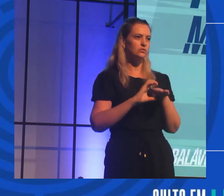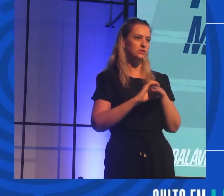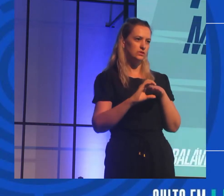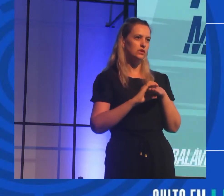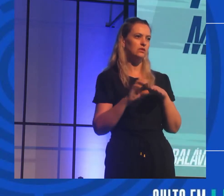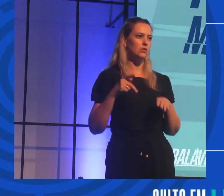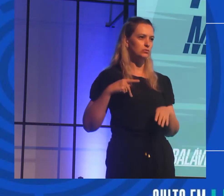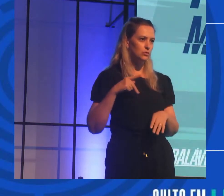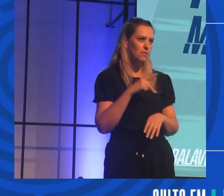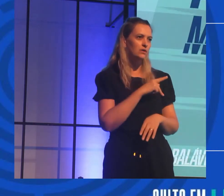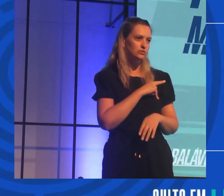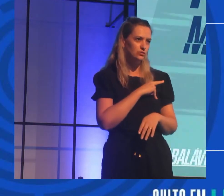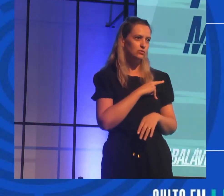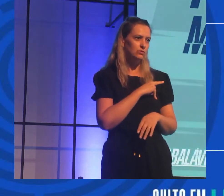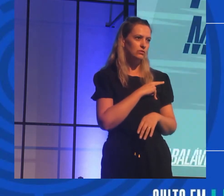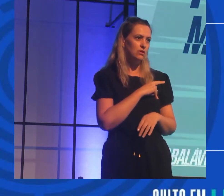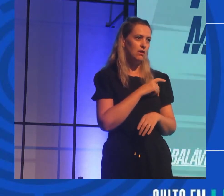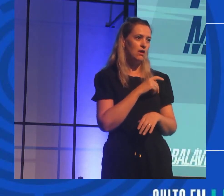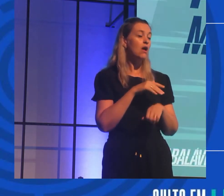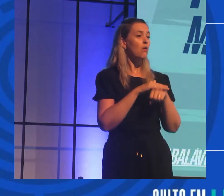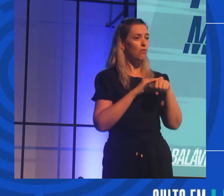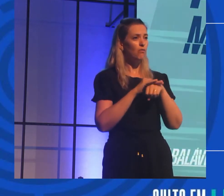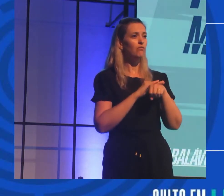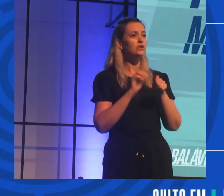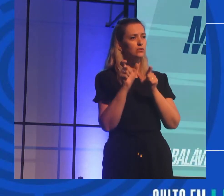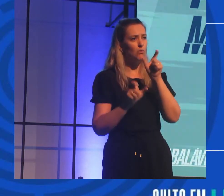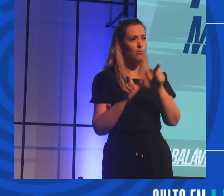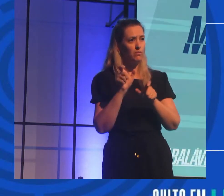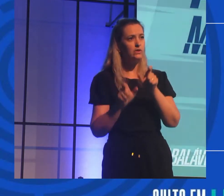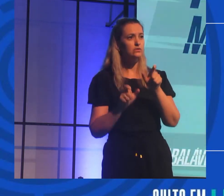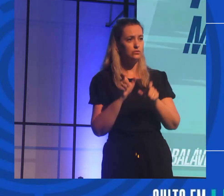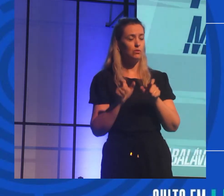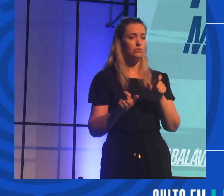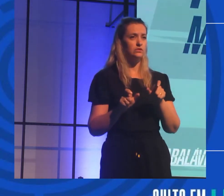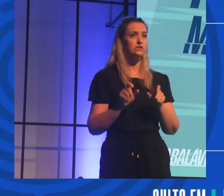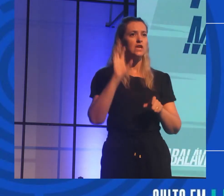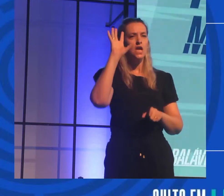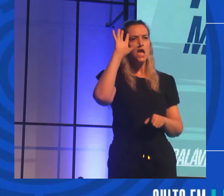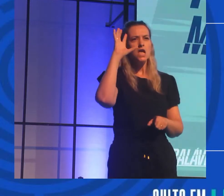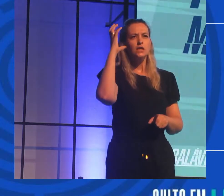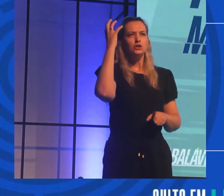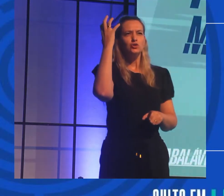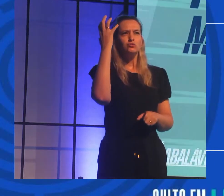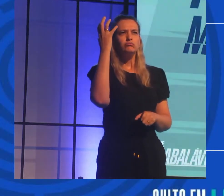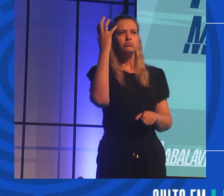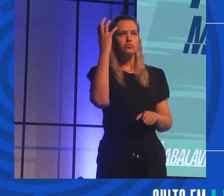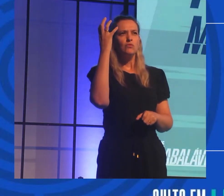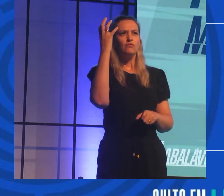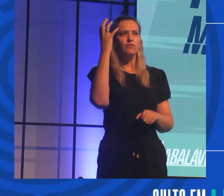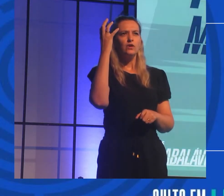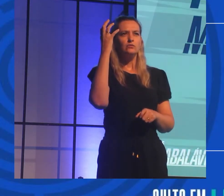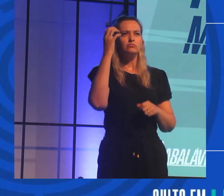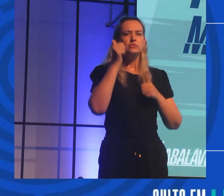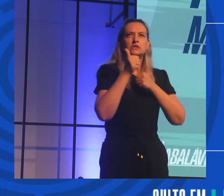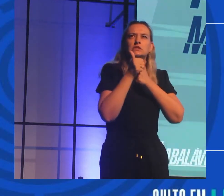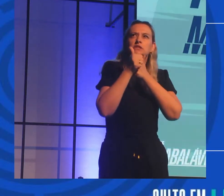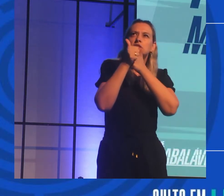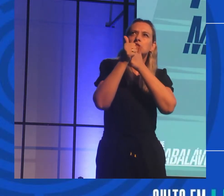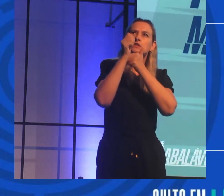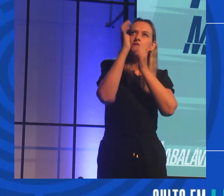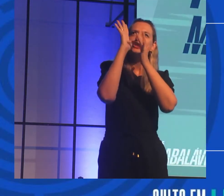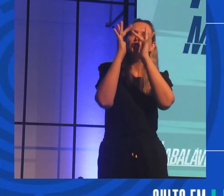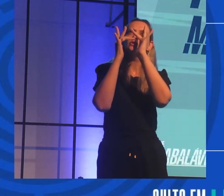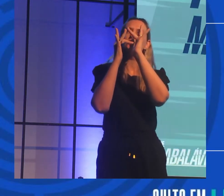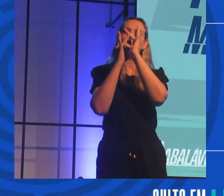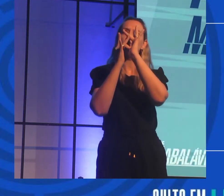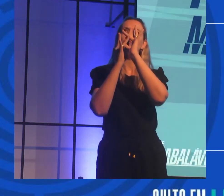tomaram um posicionamento com Cristo, de andar com Jesus, ser fiel a Jesus, mudar as suas práticas de vida, e ela